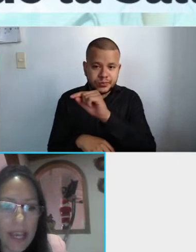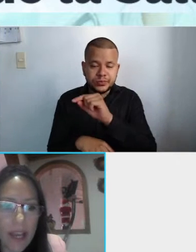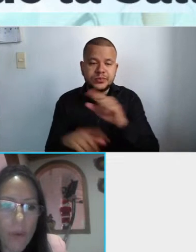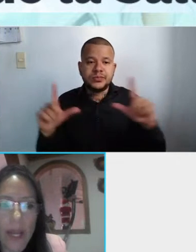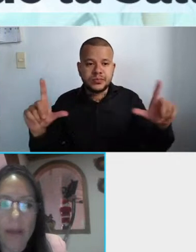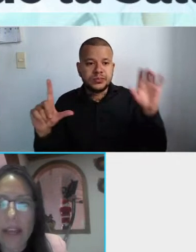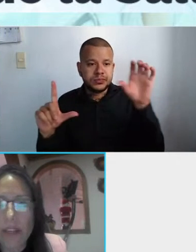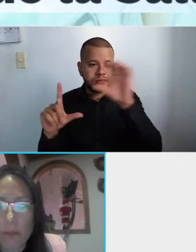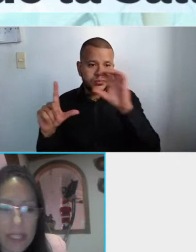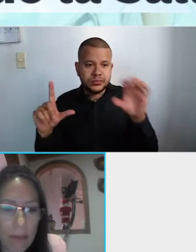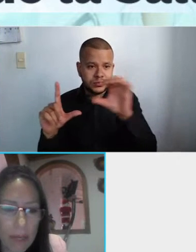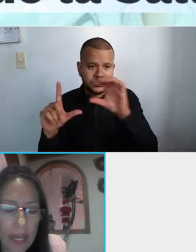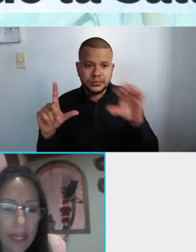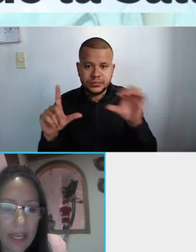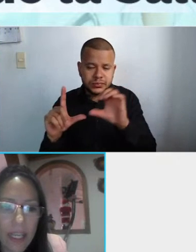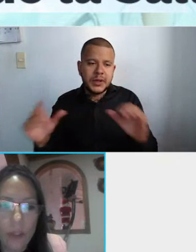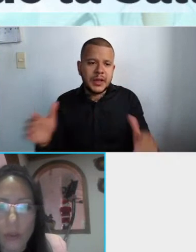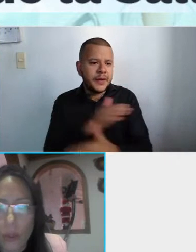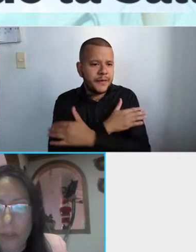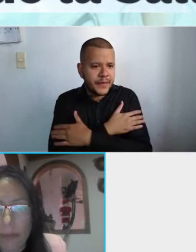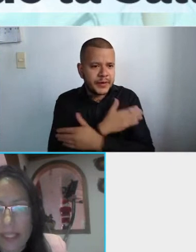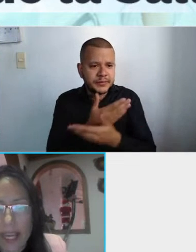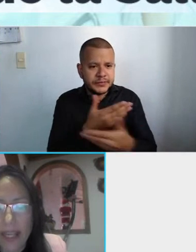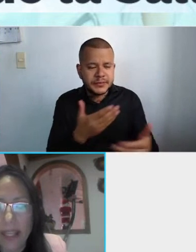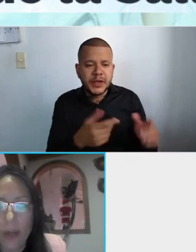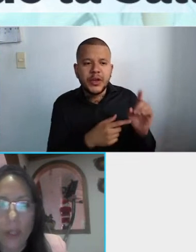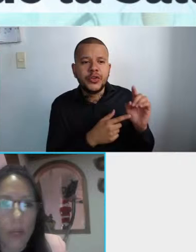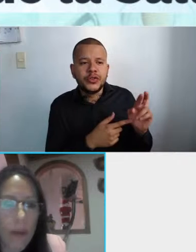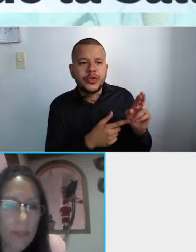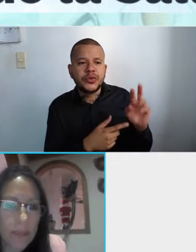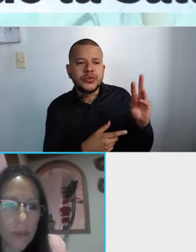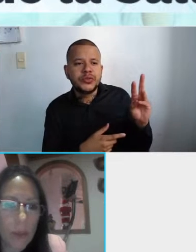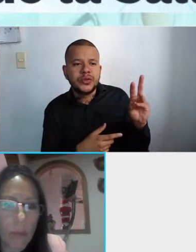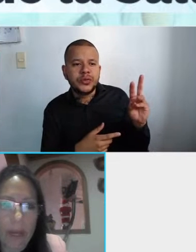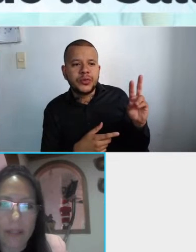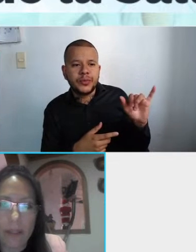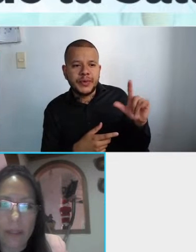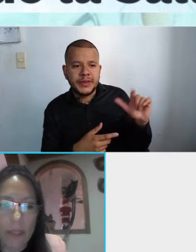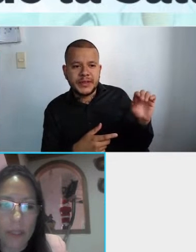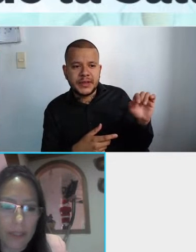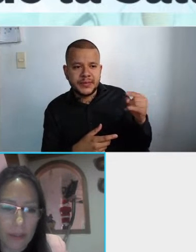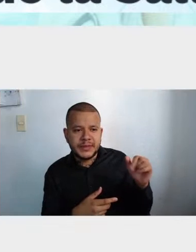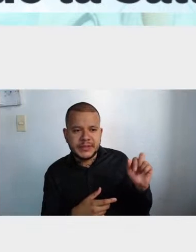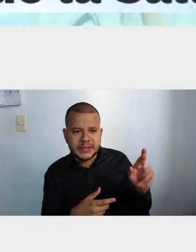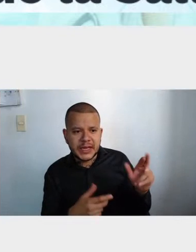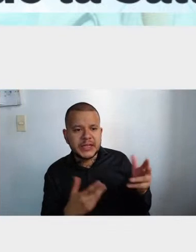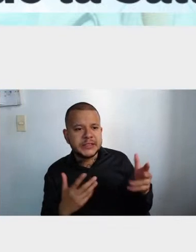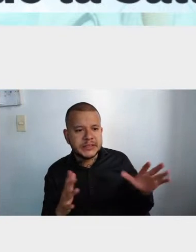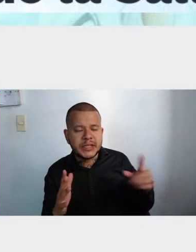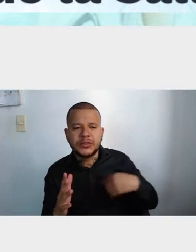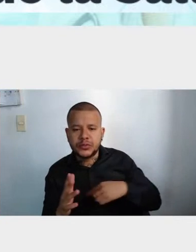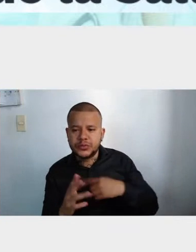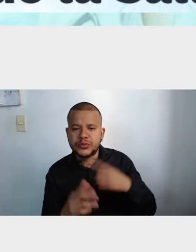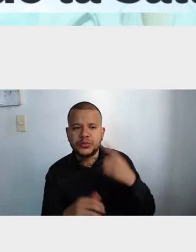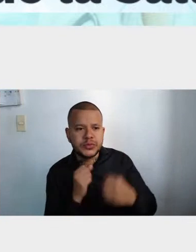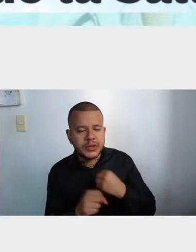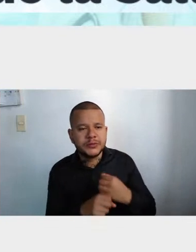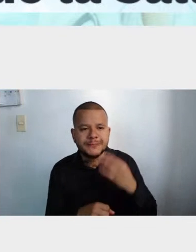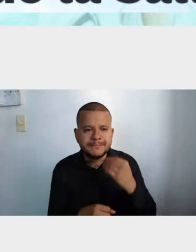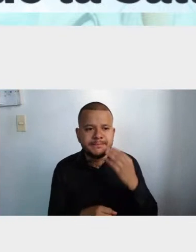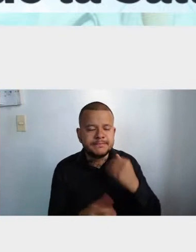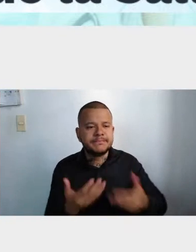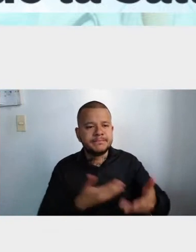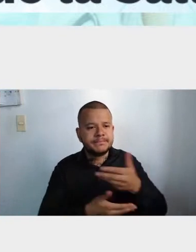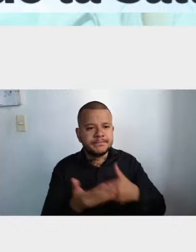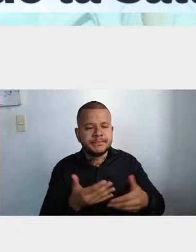en la mesa. Un abrazo especial para el doctor Villamizar, con el cual pues hemos compartido también durante todo este año las experiencias